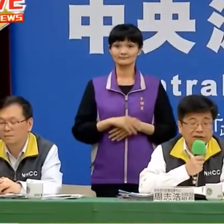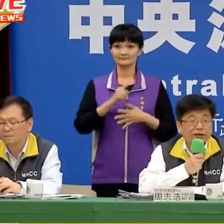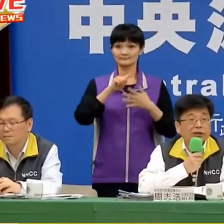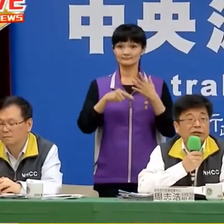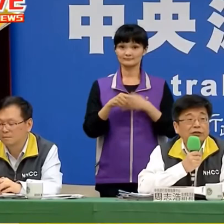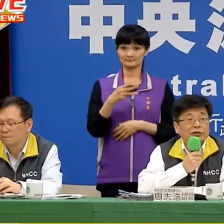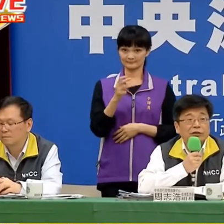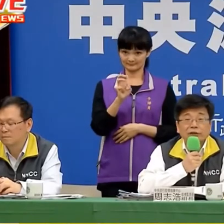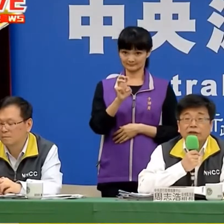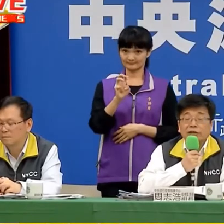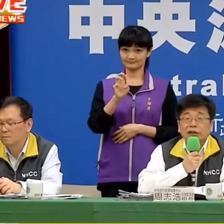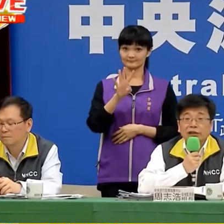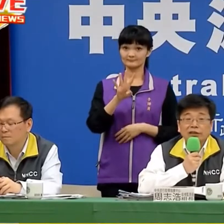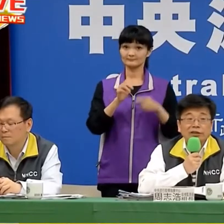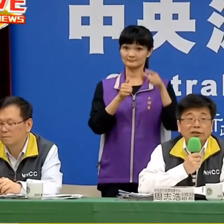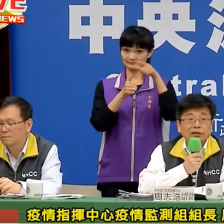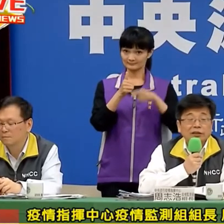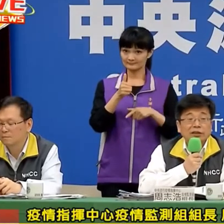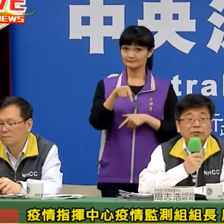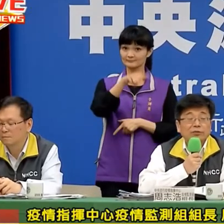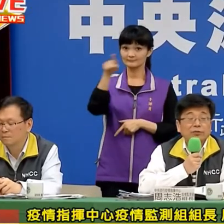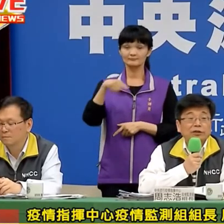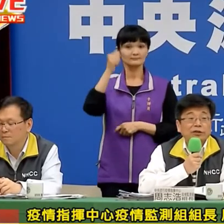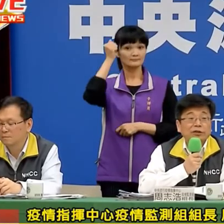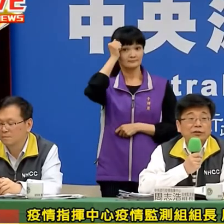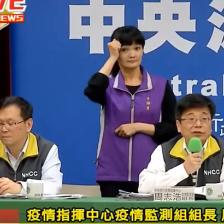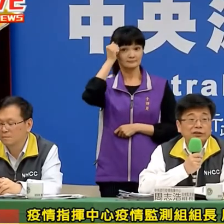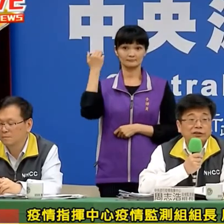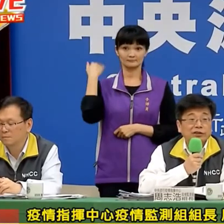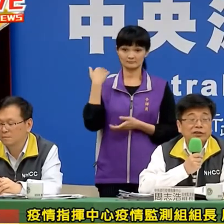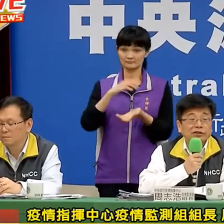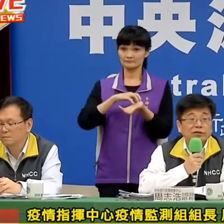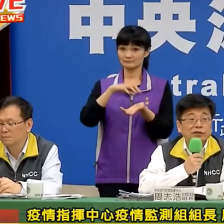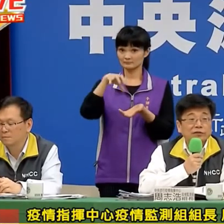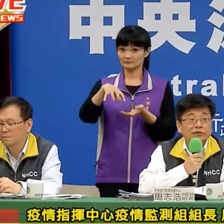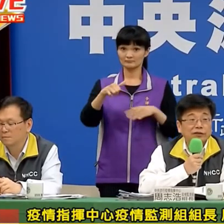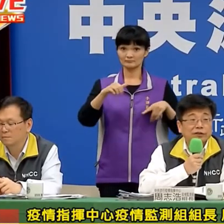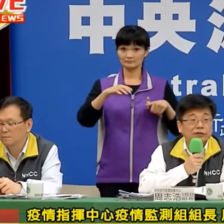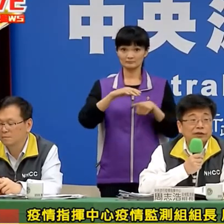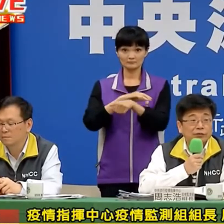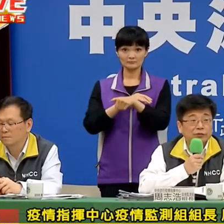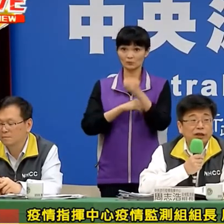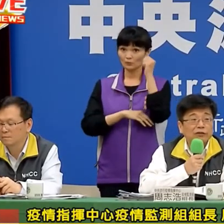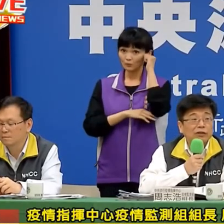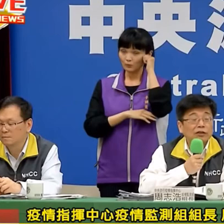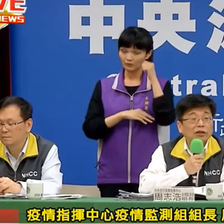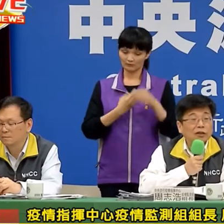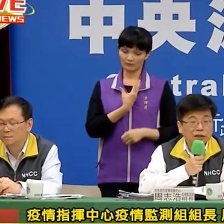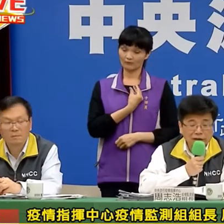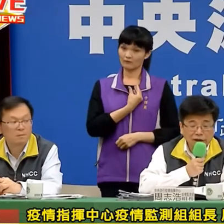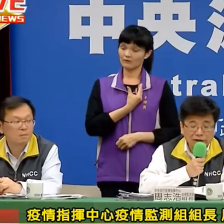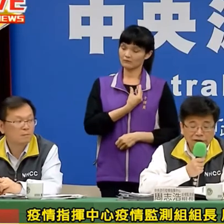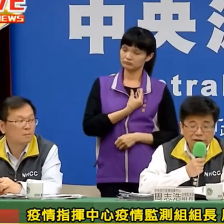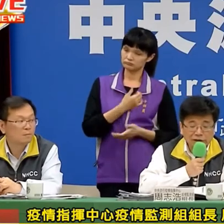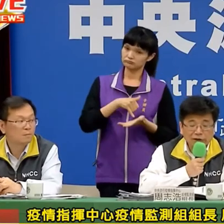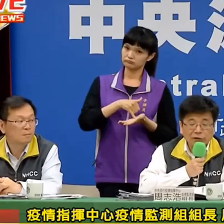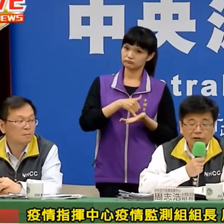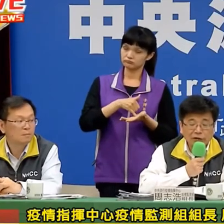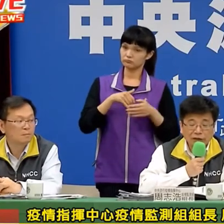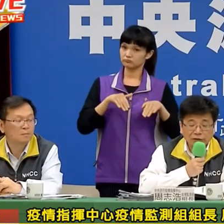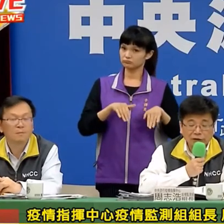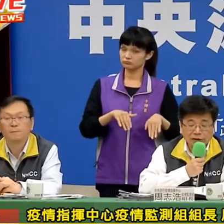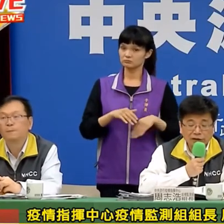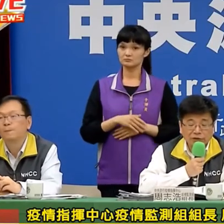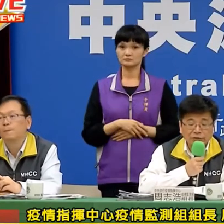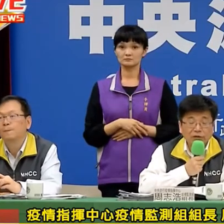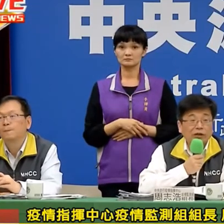案34号，各位应该还记得，他在入院的时候呢，其实心脏就已经非常非常的不好哈。那他这